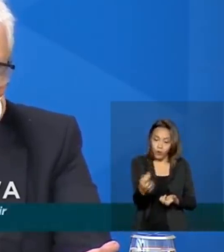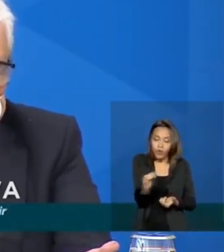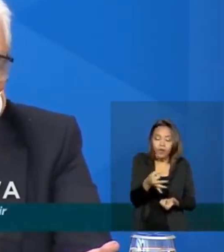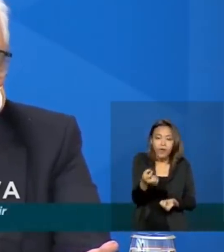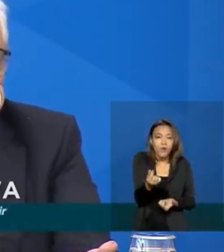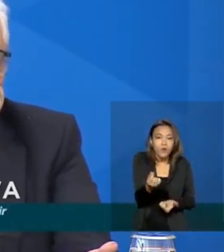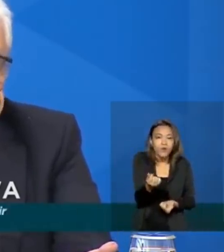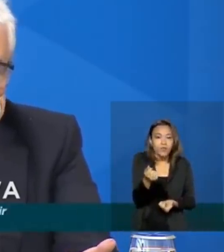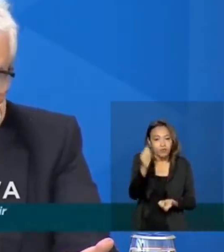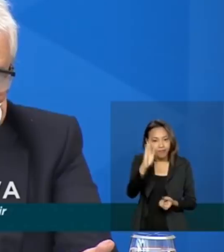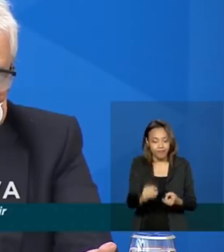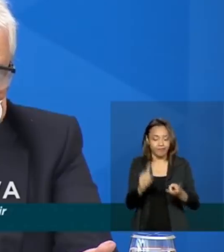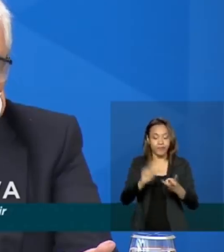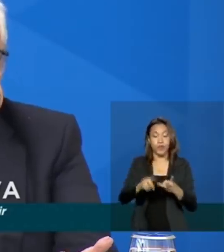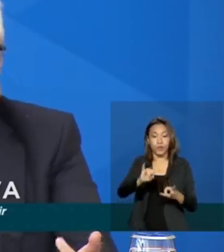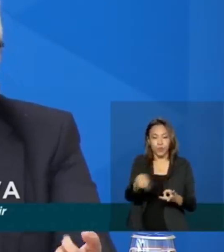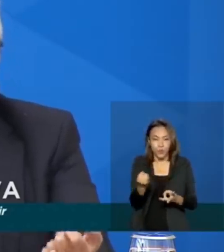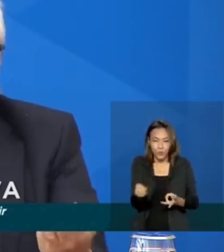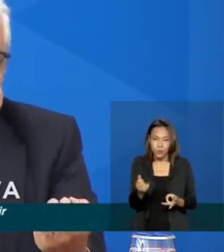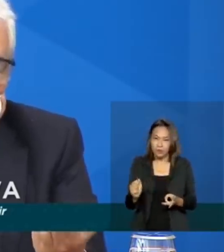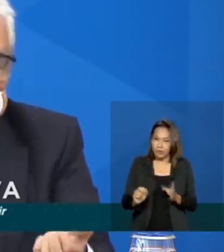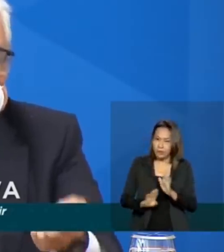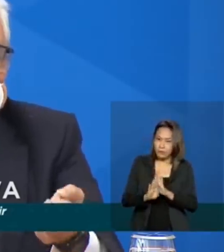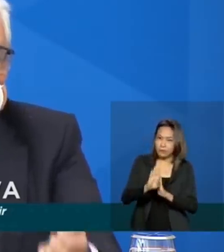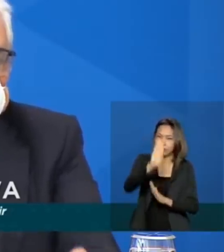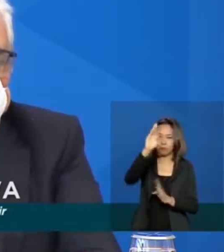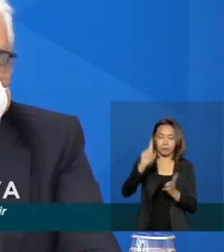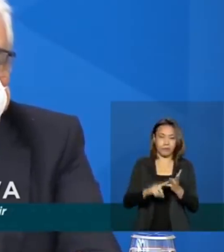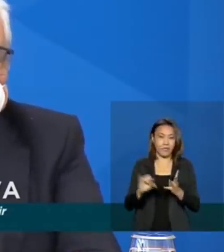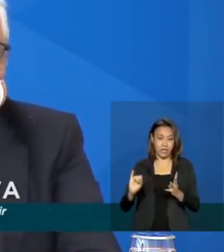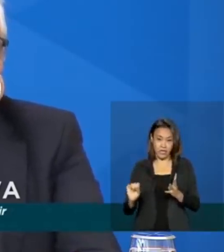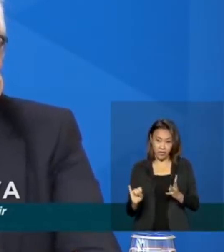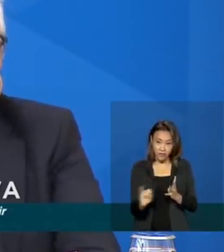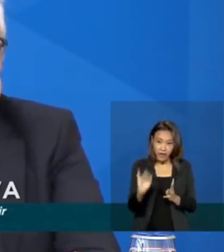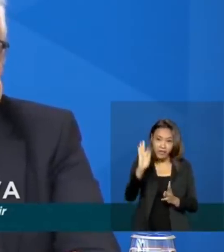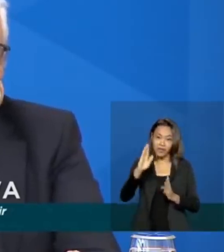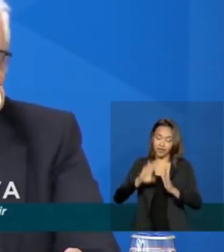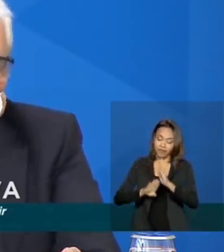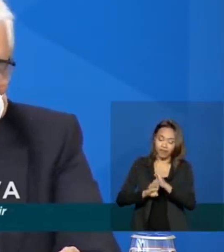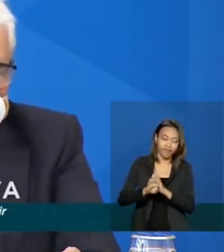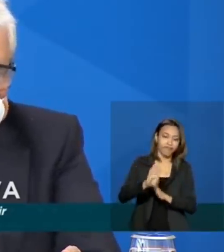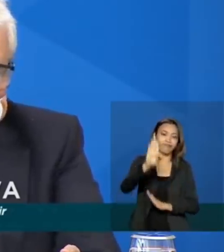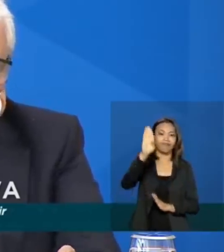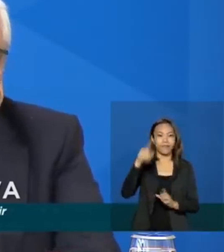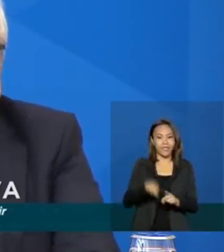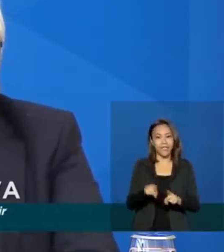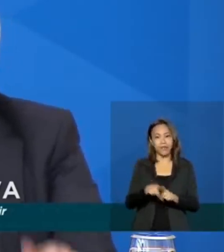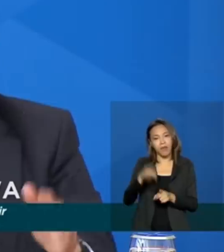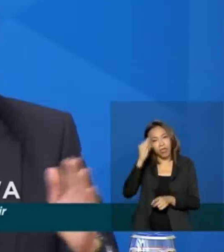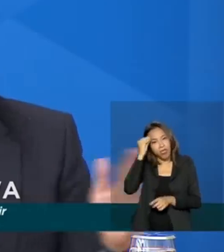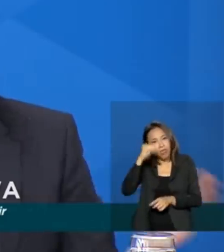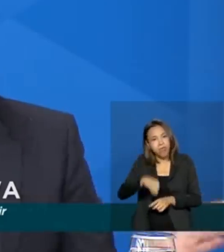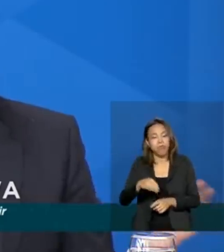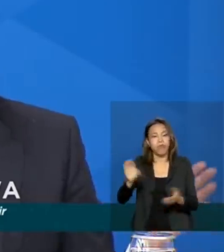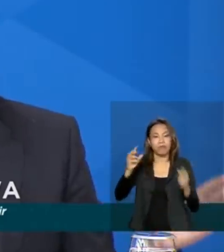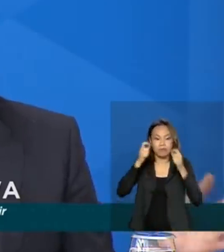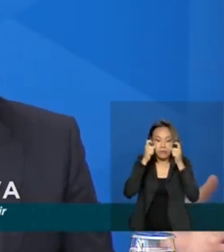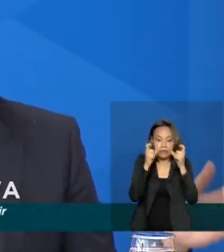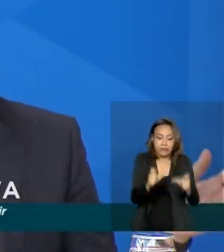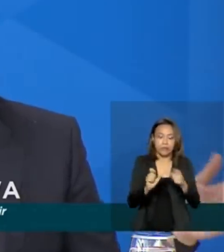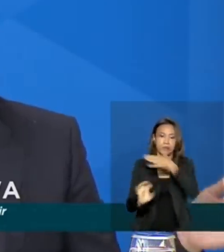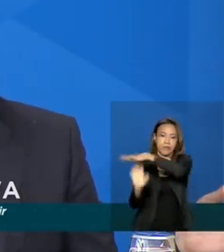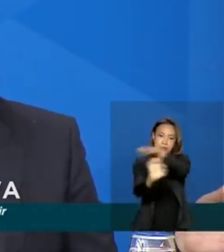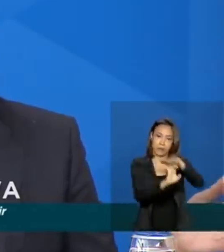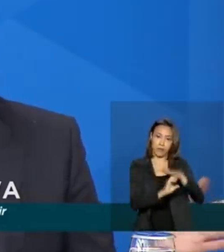juros internas, para a inflação e também para desestimular investimentos. No período